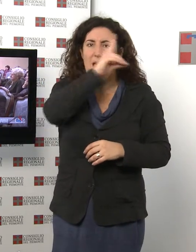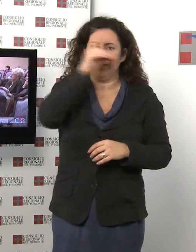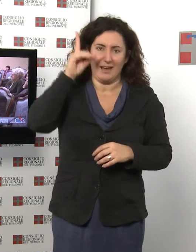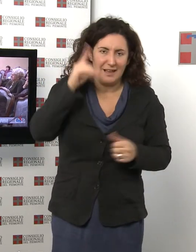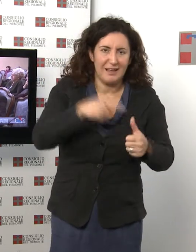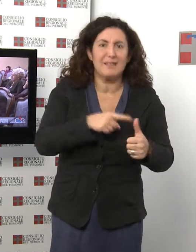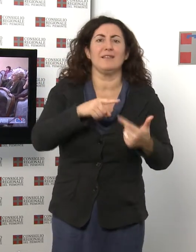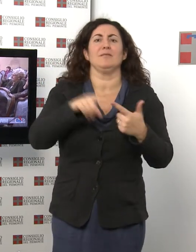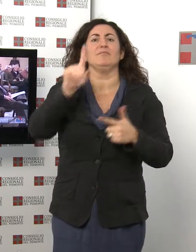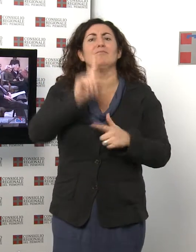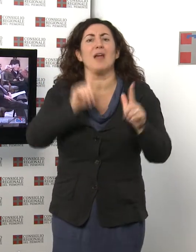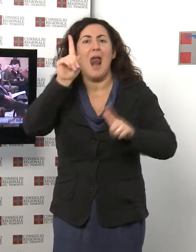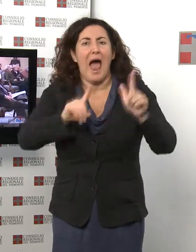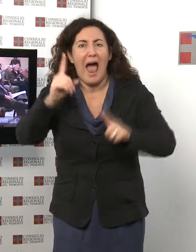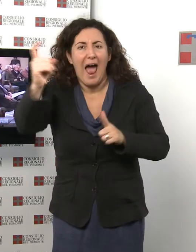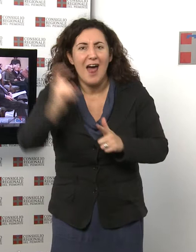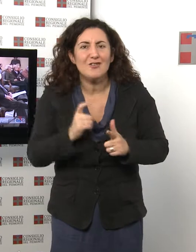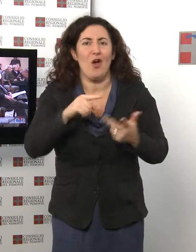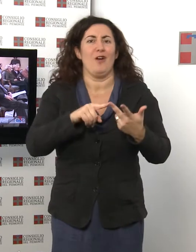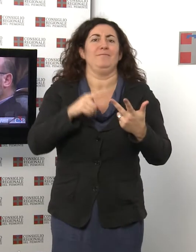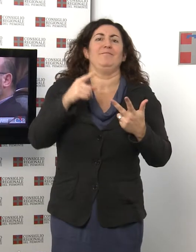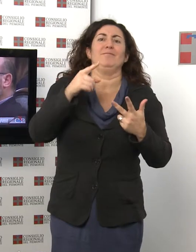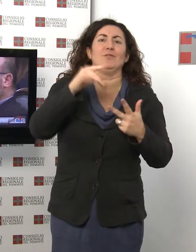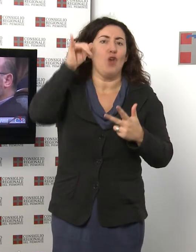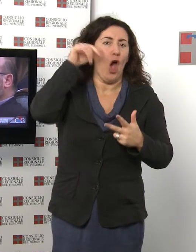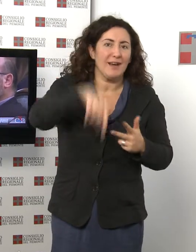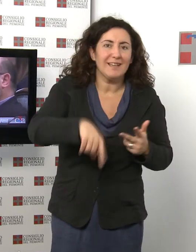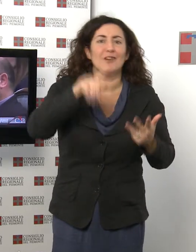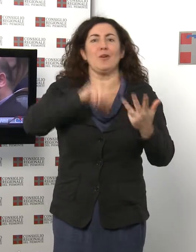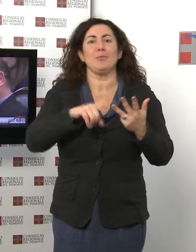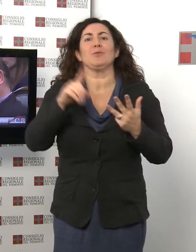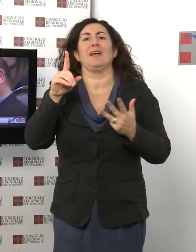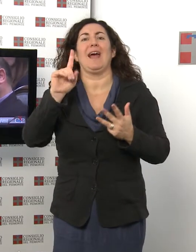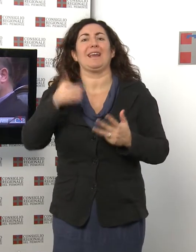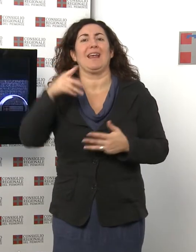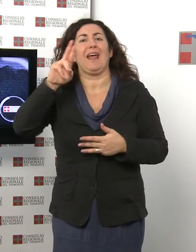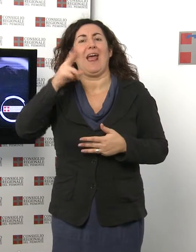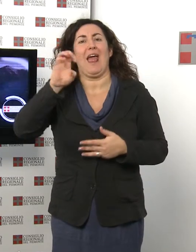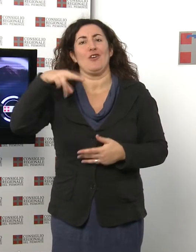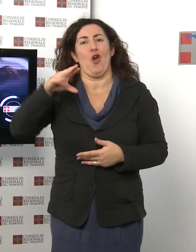Alessandro Bianchi, Milano, Walter Aberstumpf, Torino e Massimo Carcione, Grenoble.